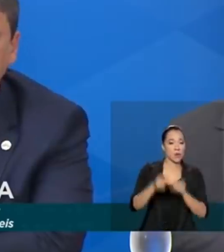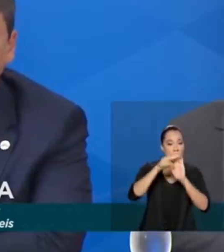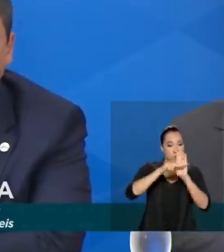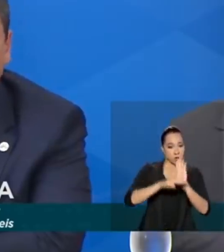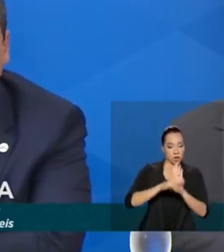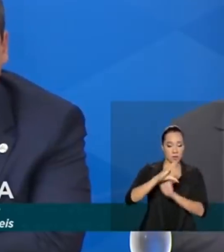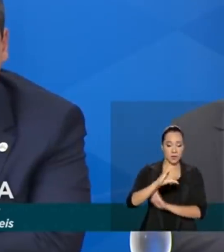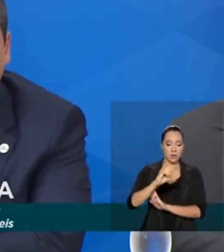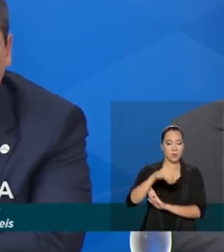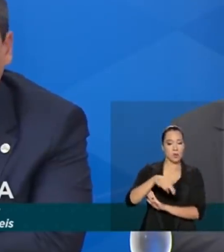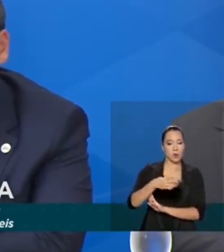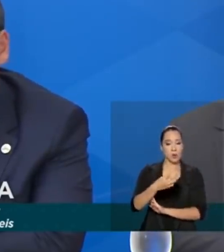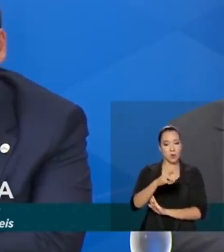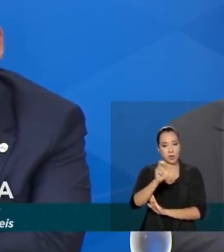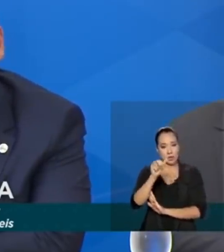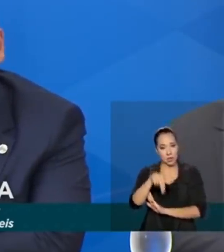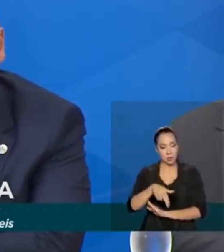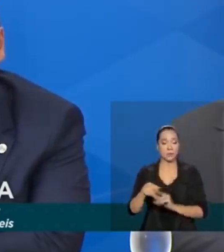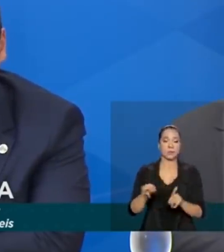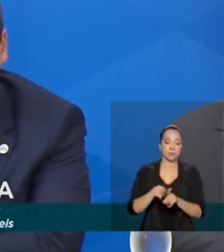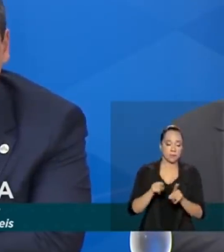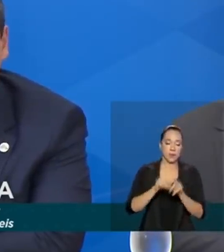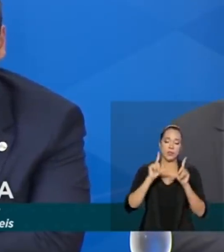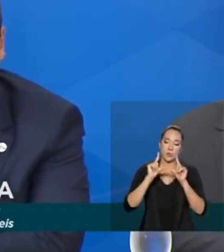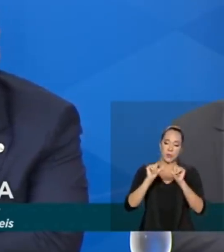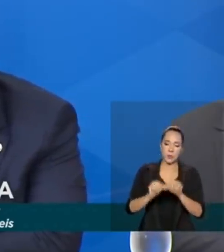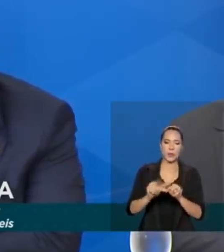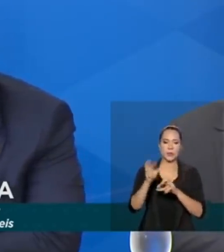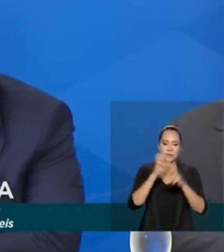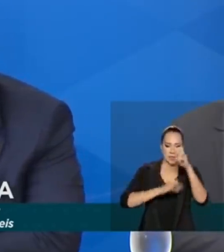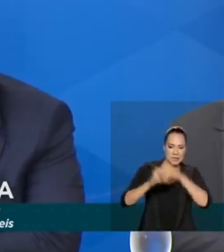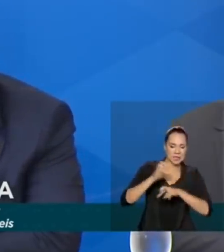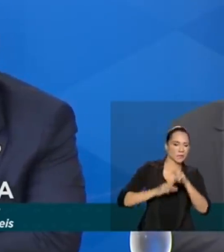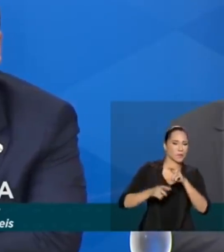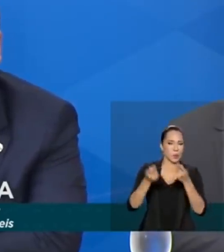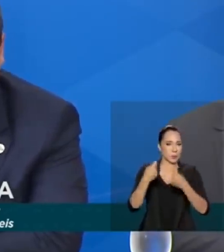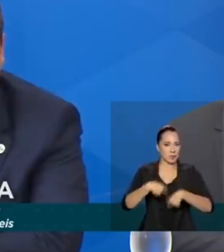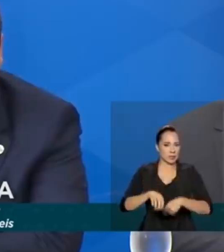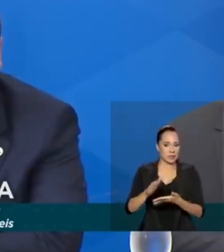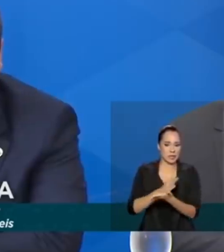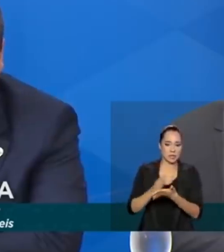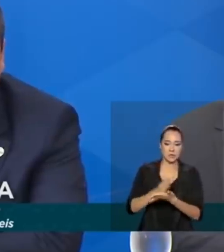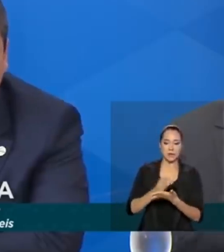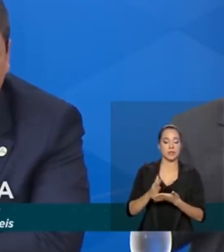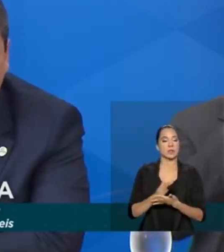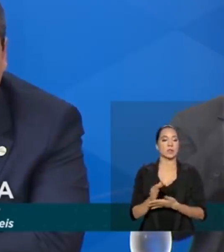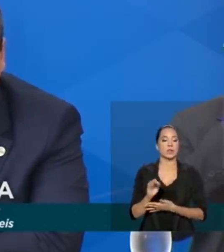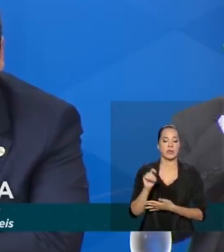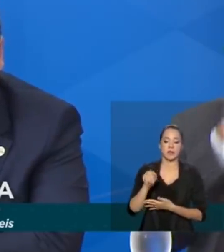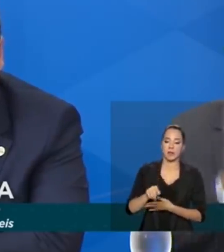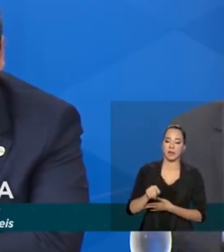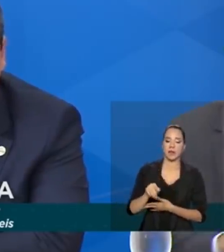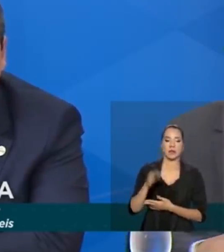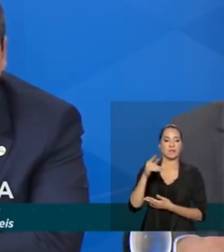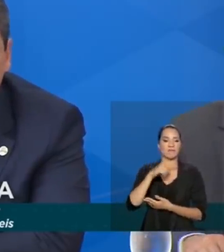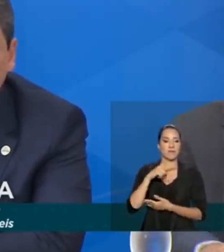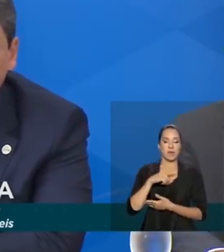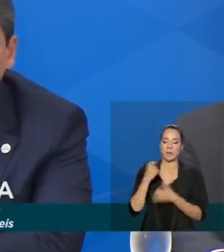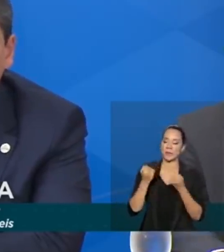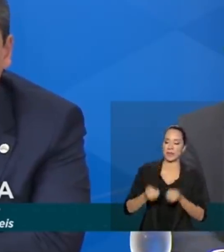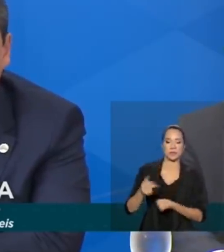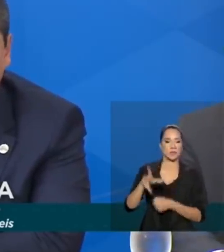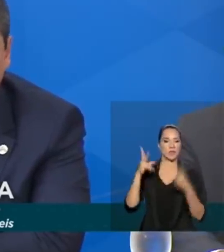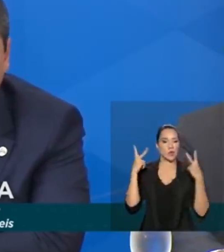diminuir também a carga de fiscalização desnecessária, muitas vezes, em cima dos motoristas,